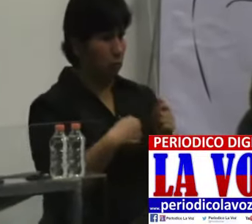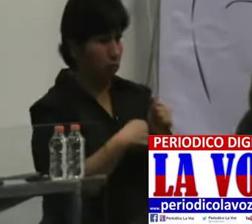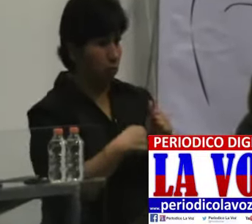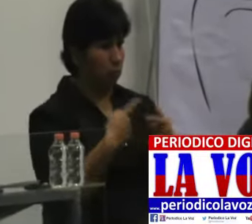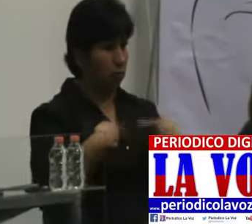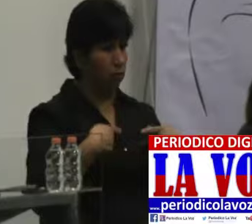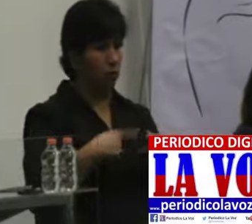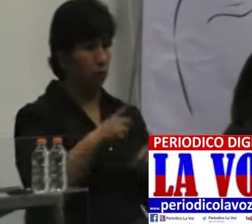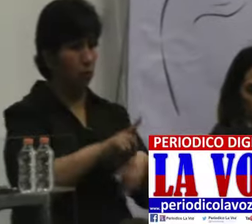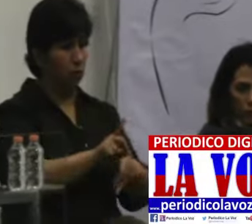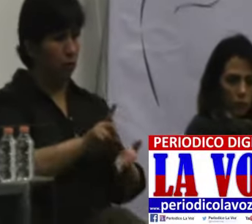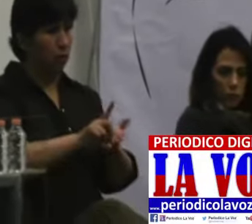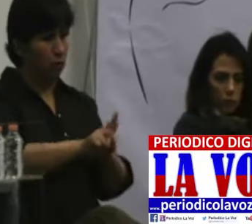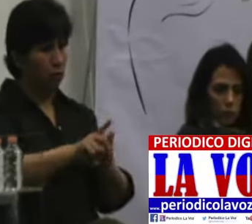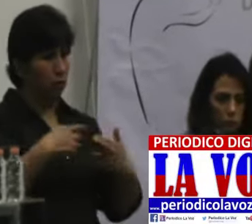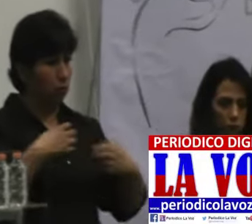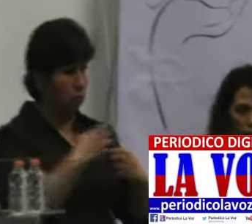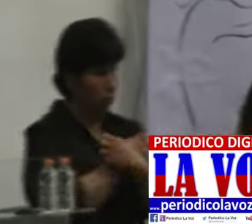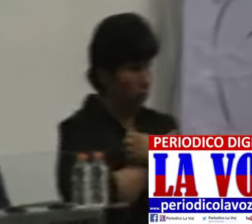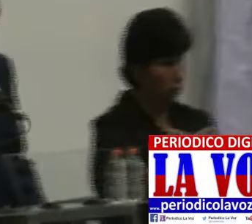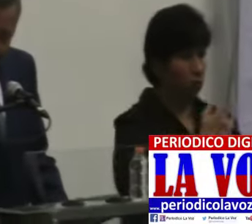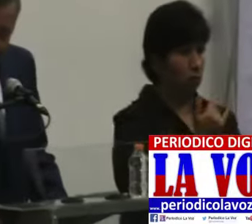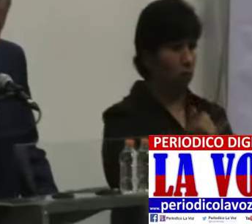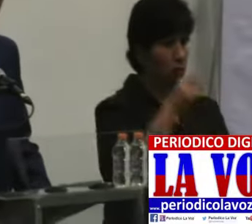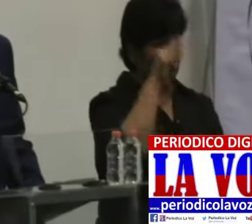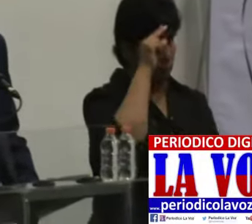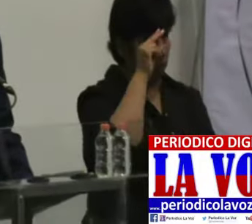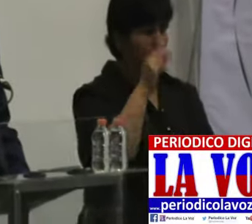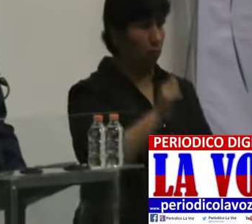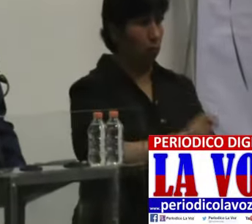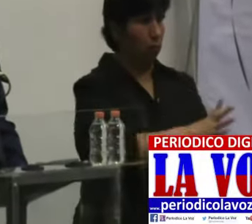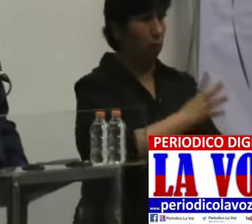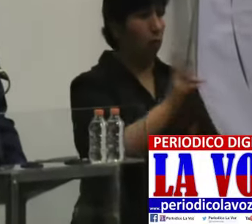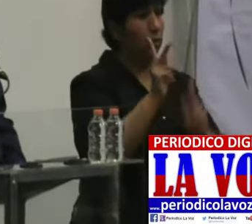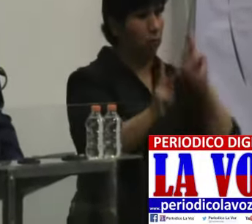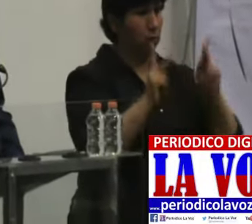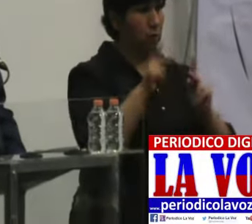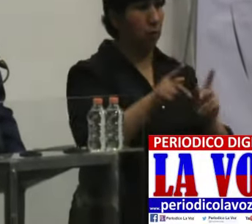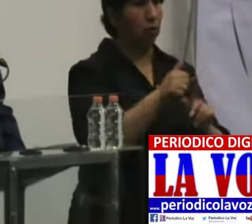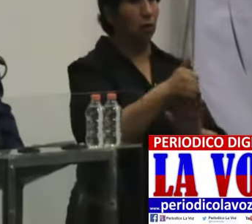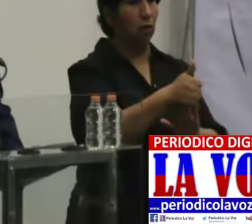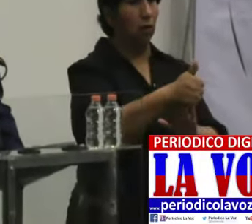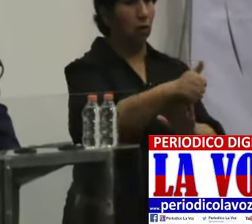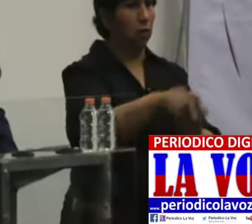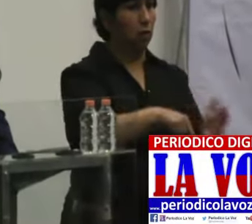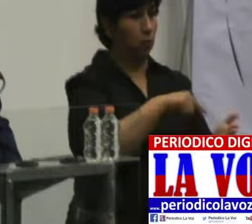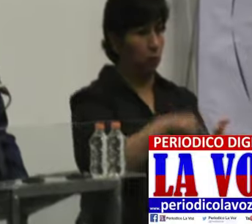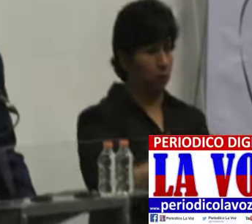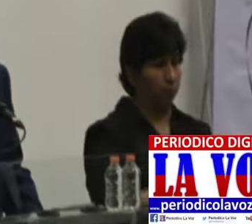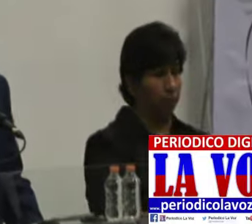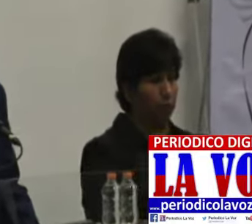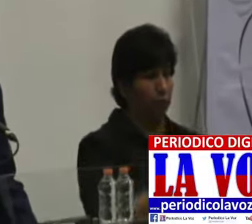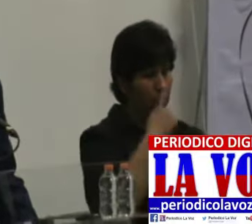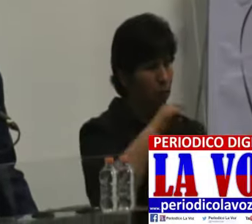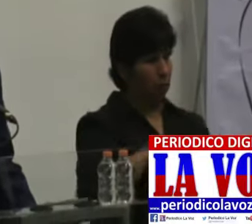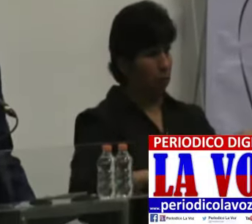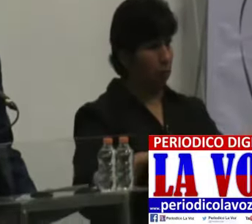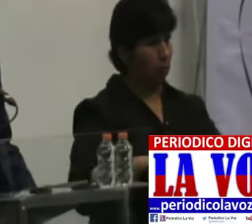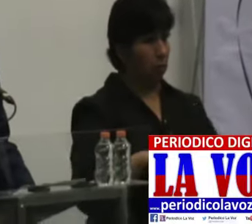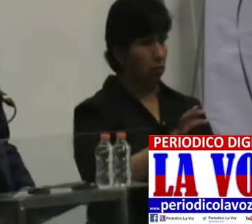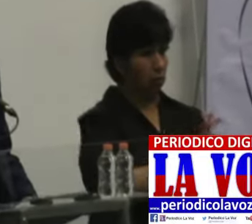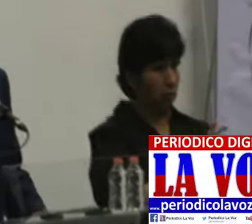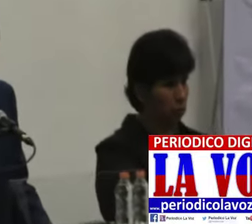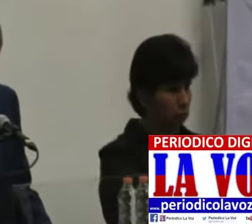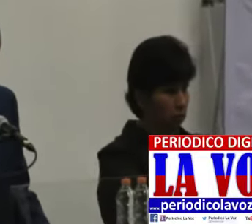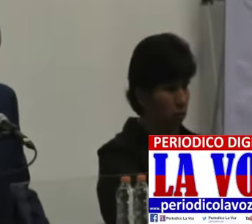derecho a la educación, inteligencia emocional y visitas guiadas al edificio de la institución. Para el caso de las actividades